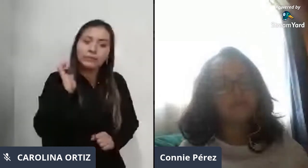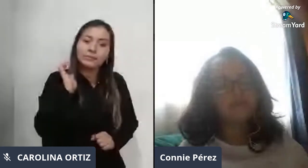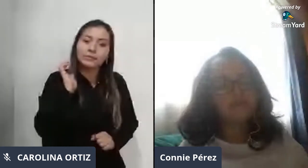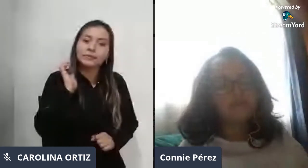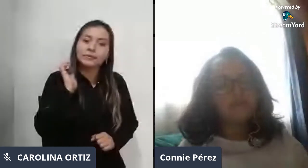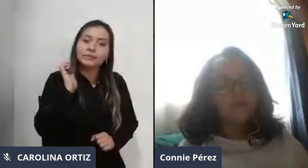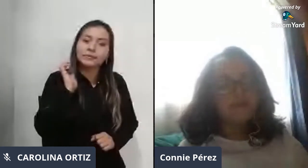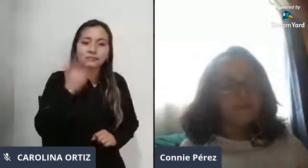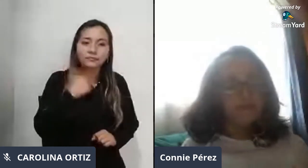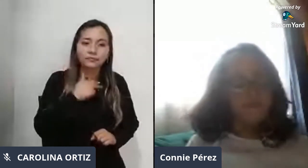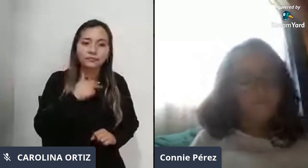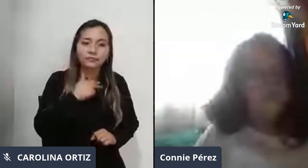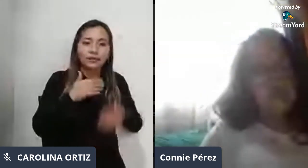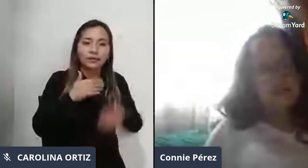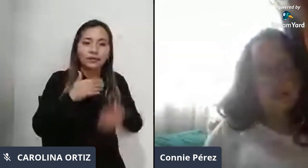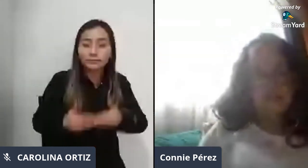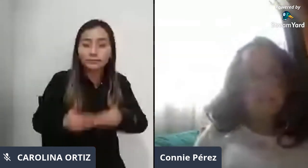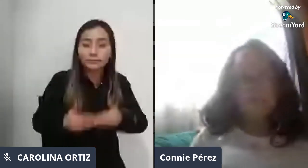con discapacidad